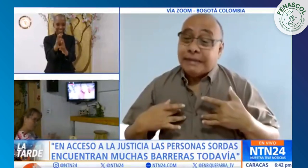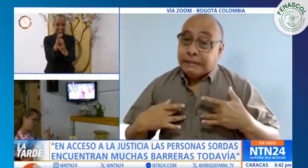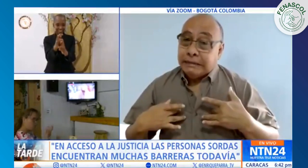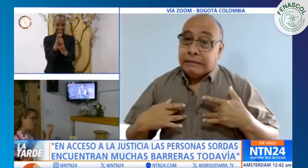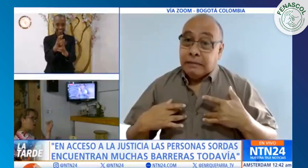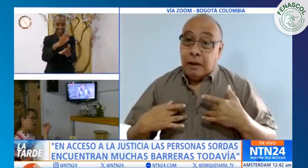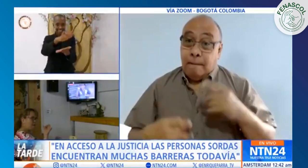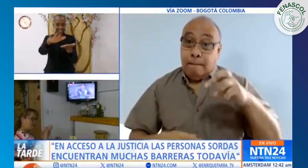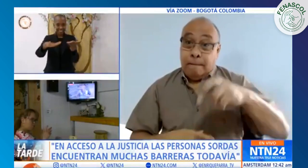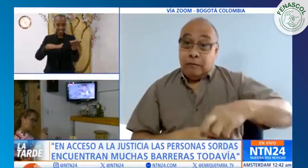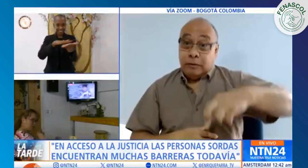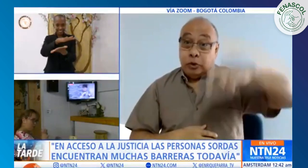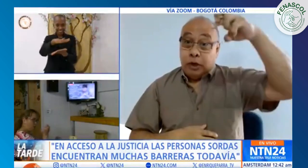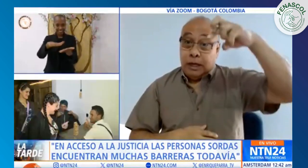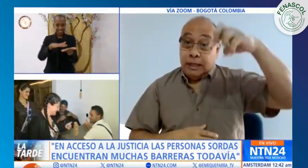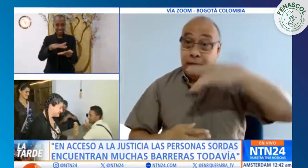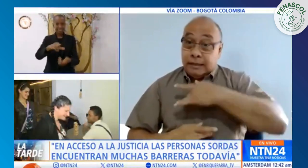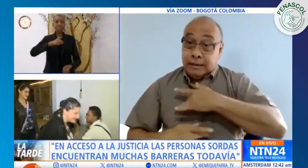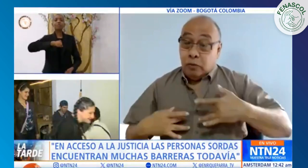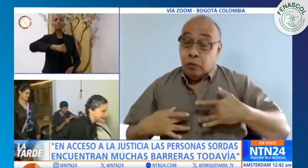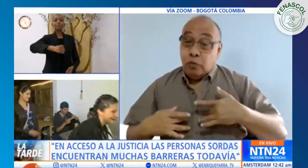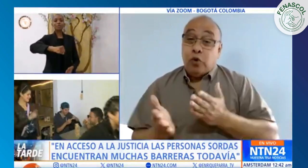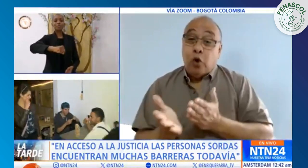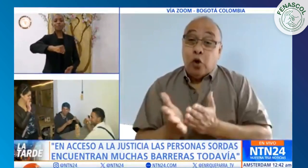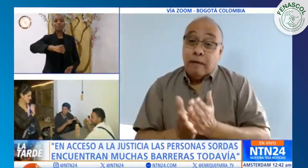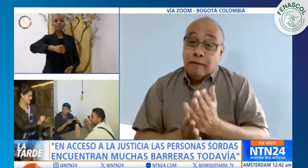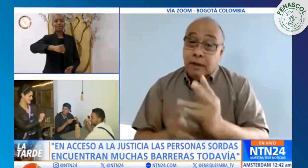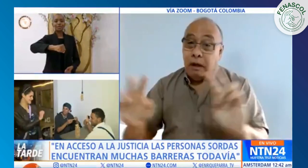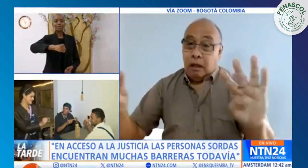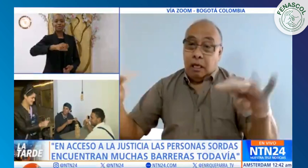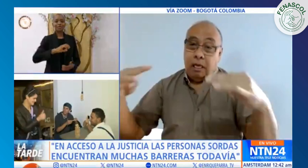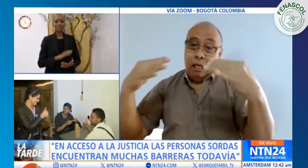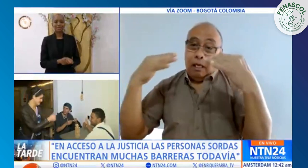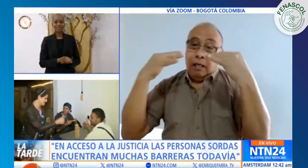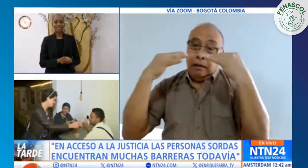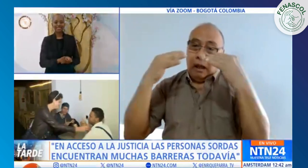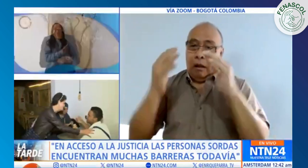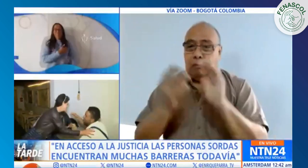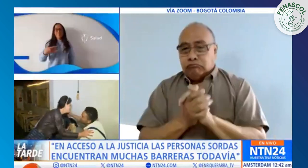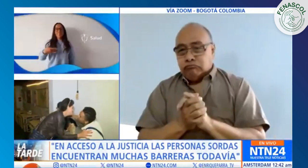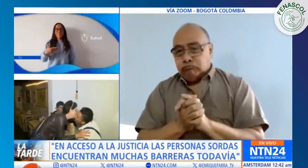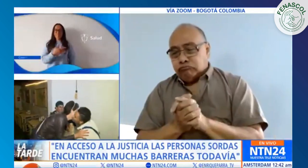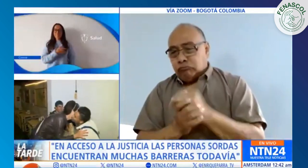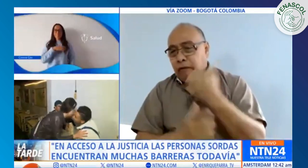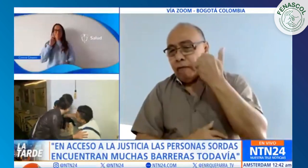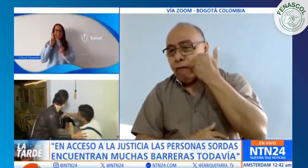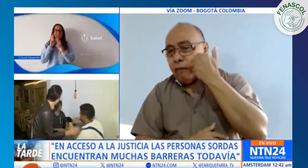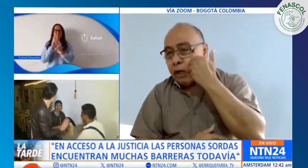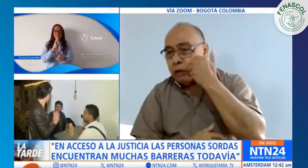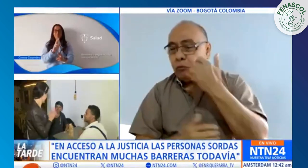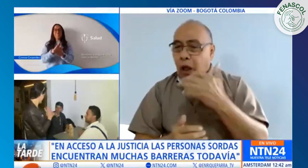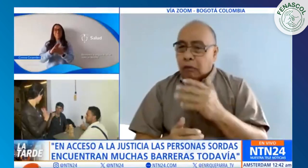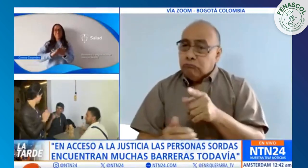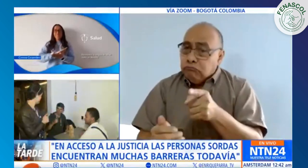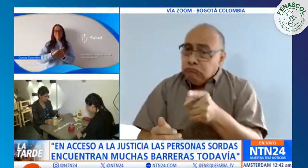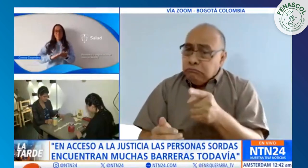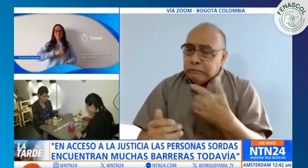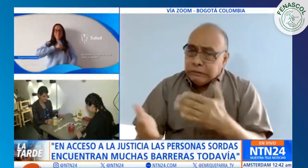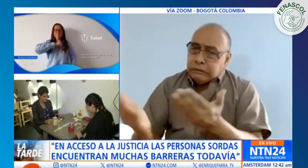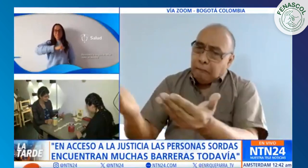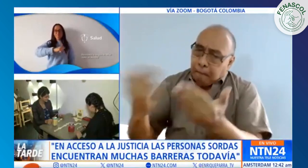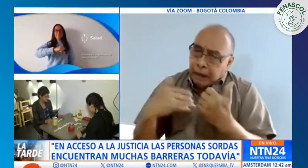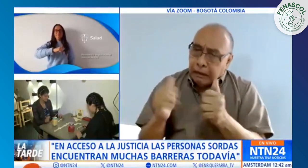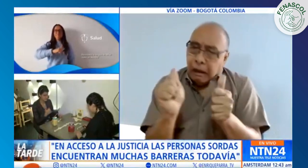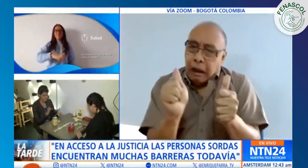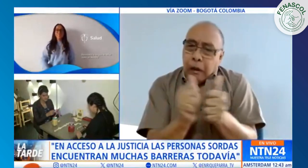son suficientes, tenemos que seguir trabajando al respecto. También en el entorno de la salud todavía nos siguen viendo desde la